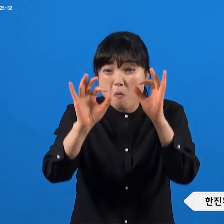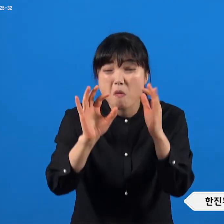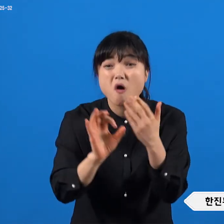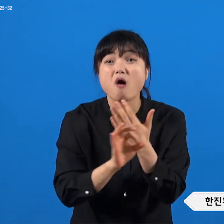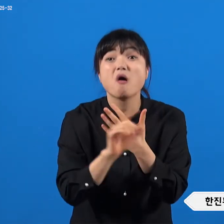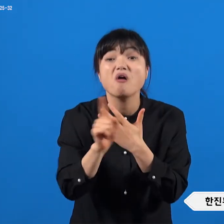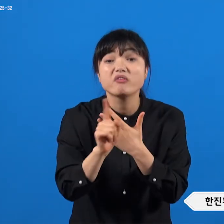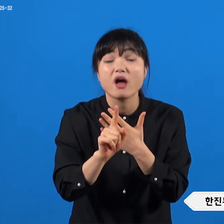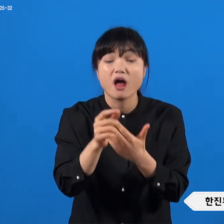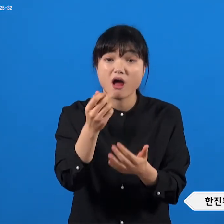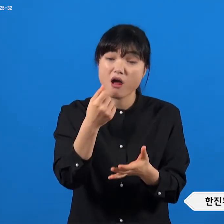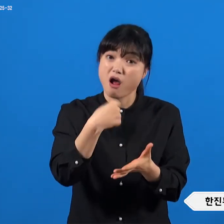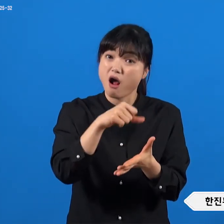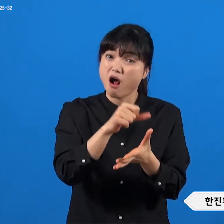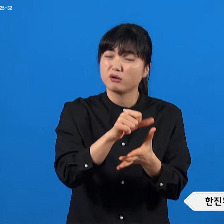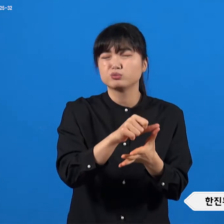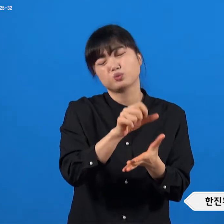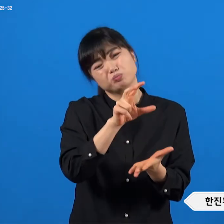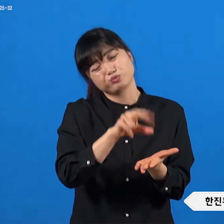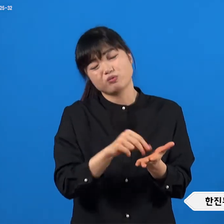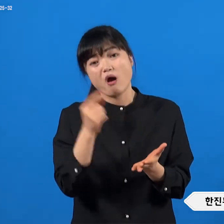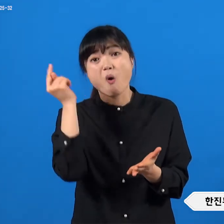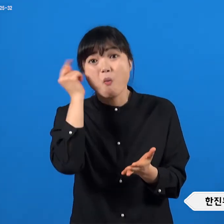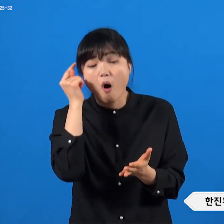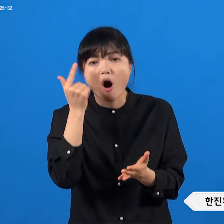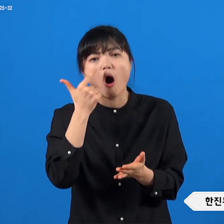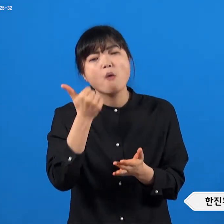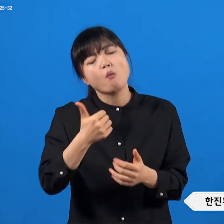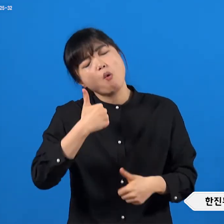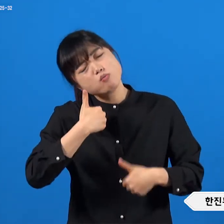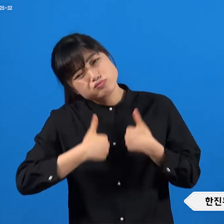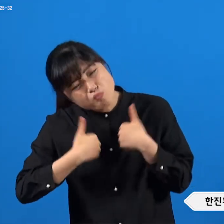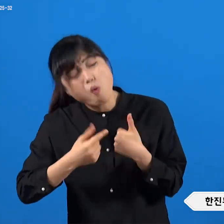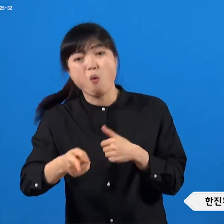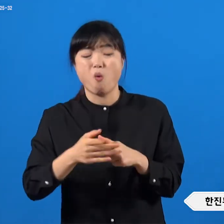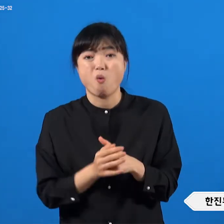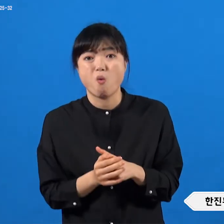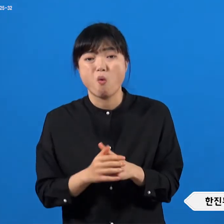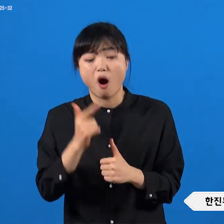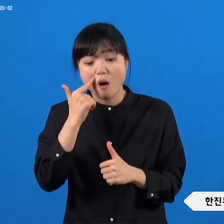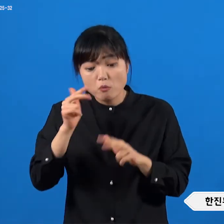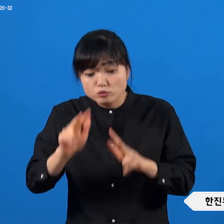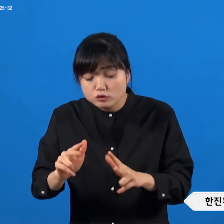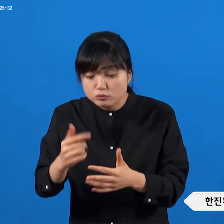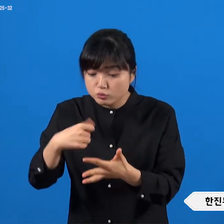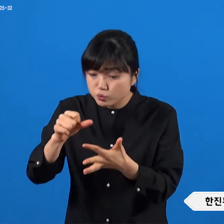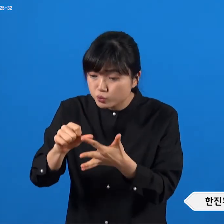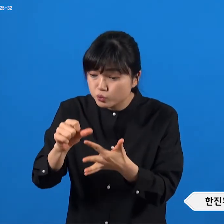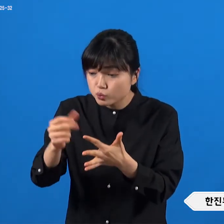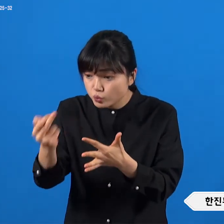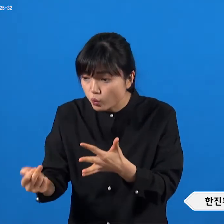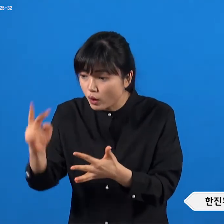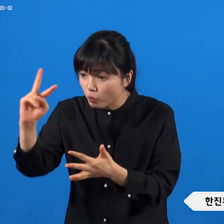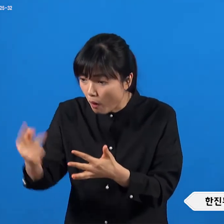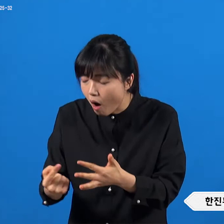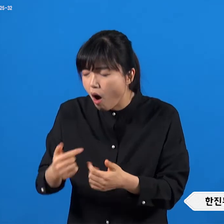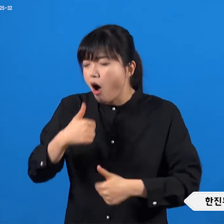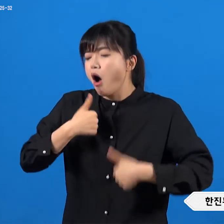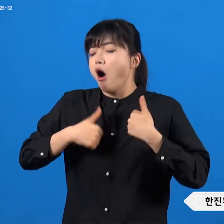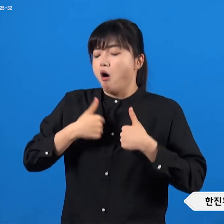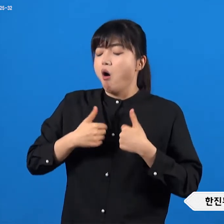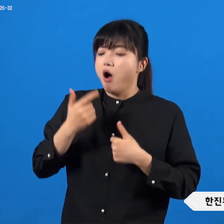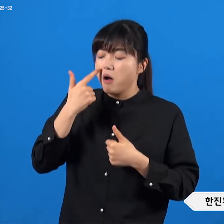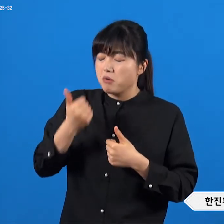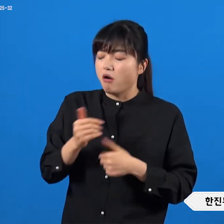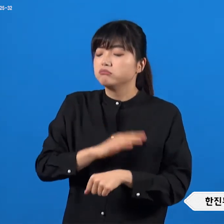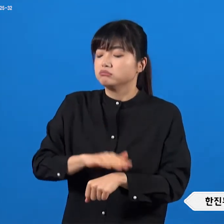봐도 형이 잘못되었지 않습니까? 아버지가 그렇게 기뻐하시는 것을 보면 말이 났다나 아버지